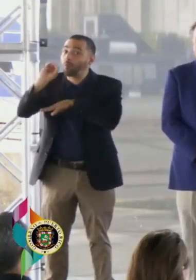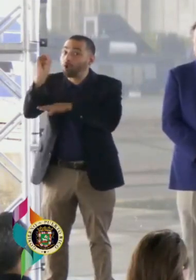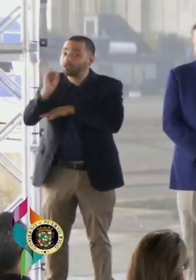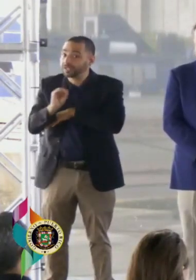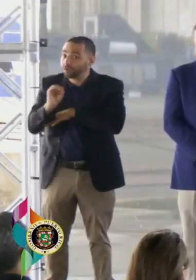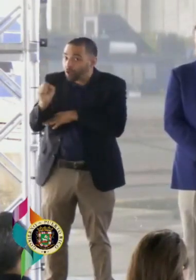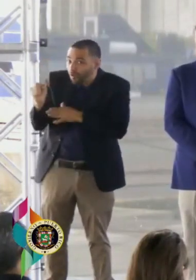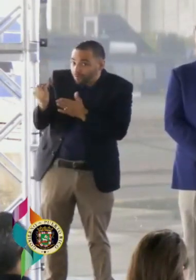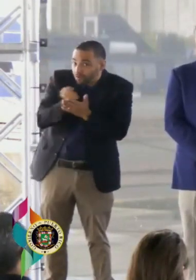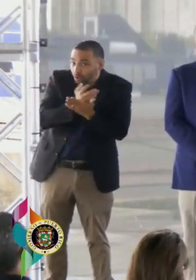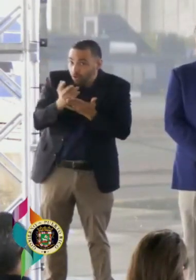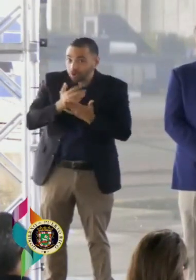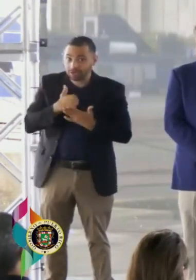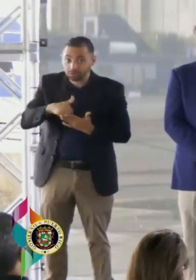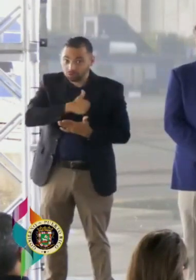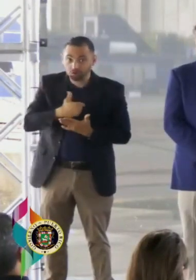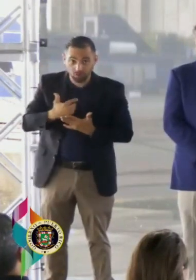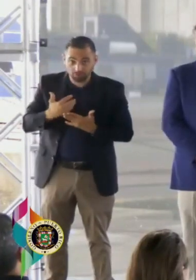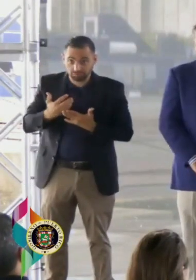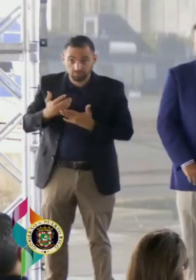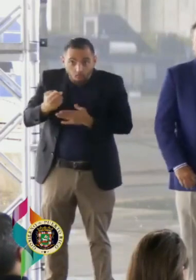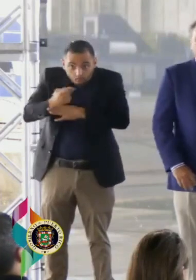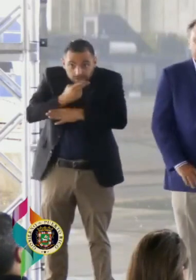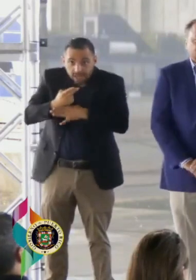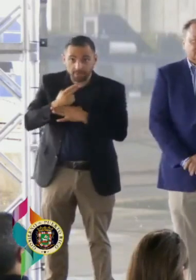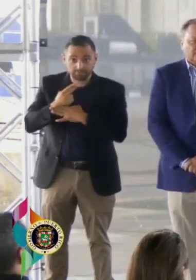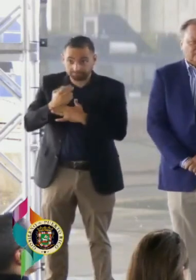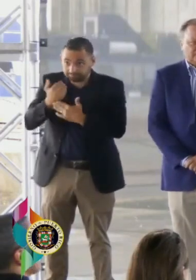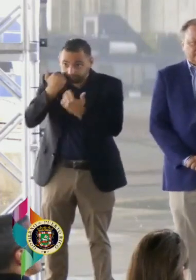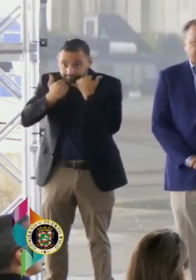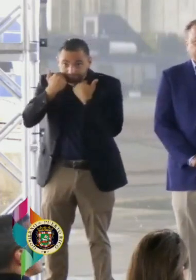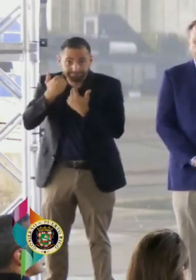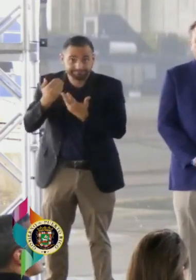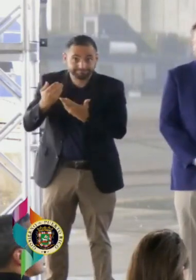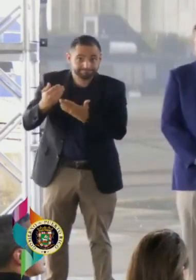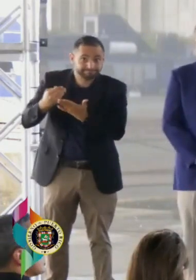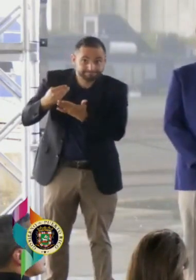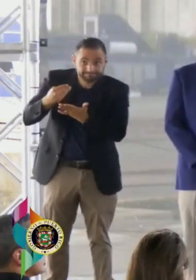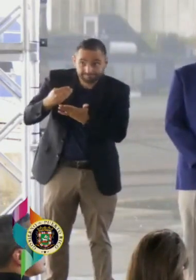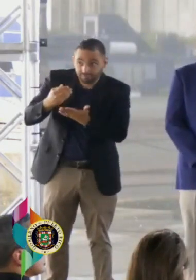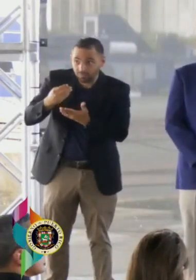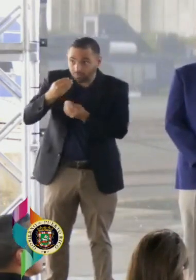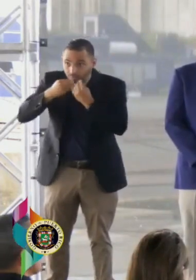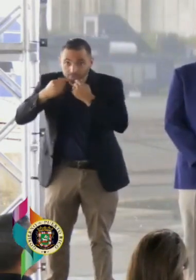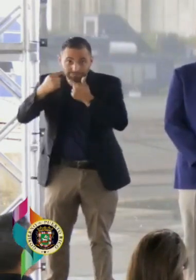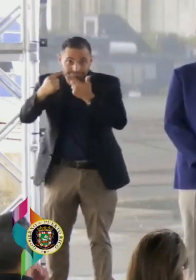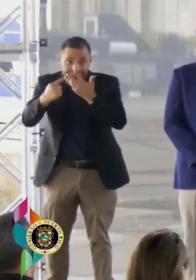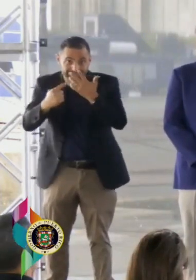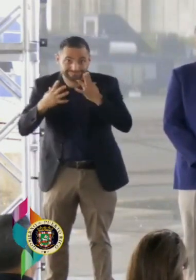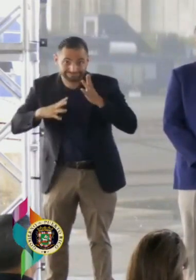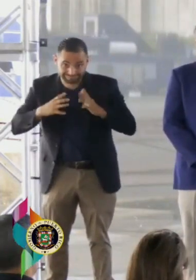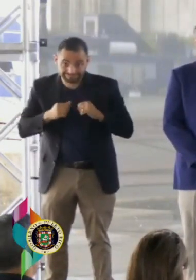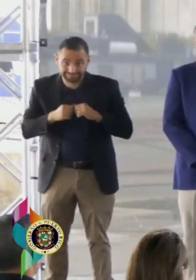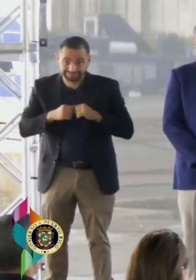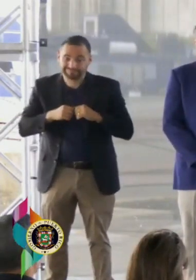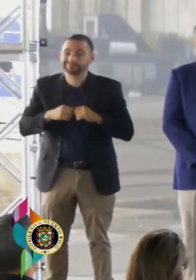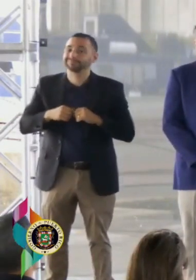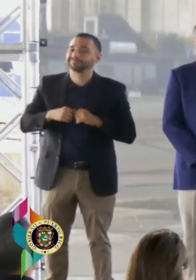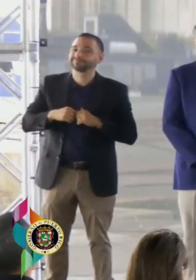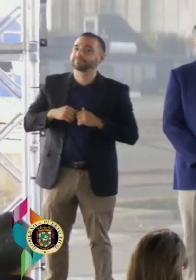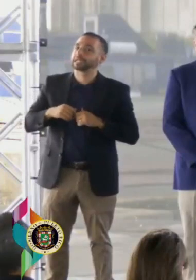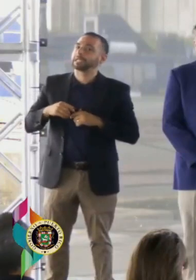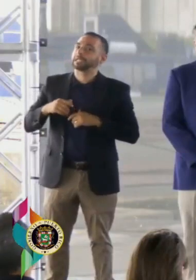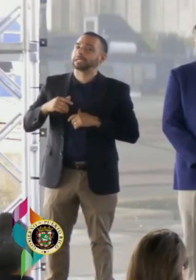consumimos ha estado expuesta A un anquilosamiento precipitado por las pasadas décadas pero la administración del gobernador Pedro